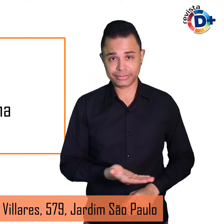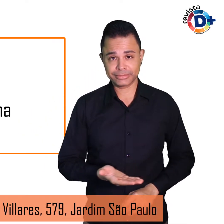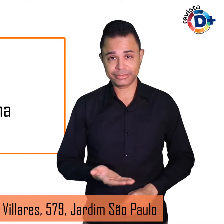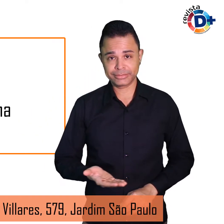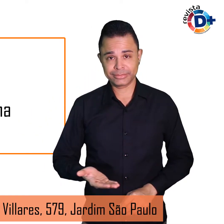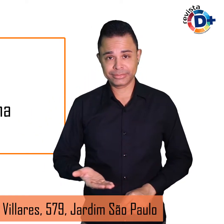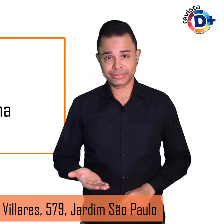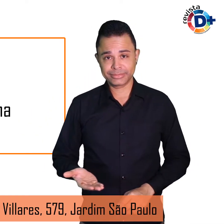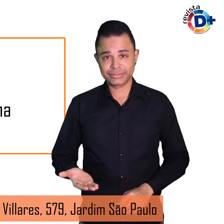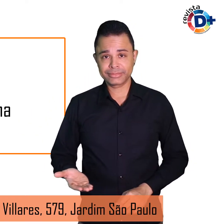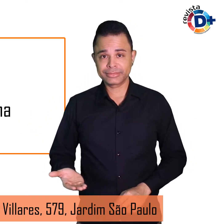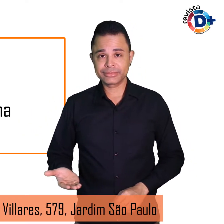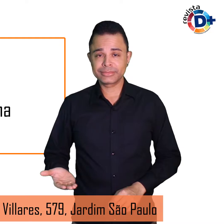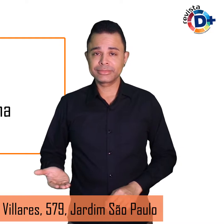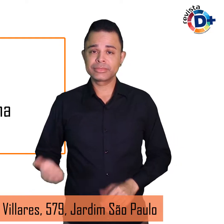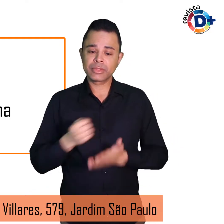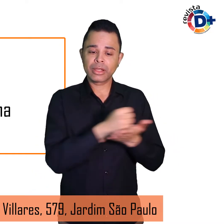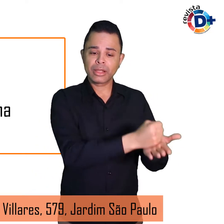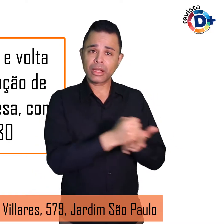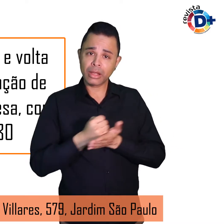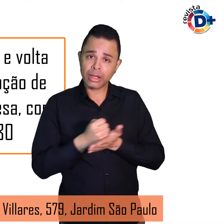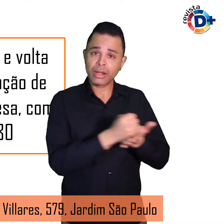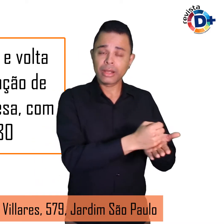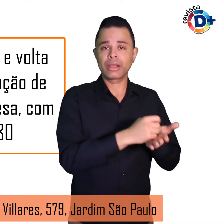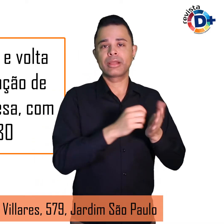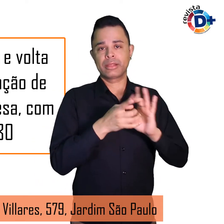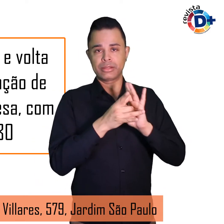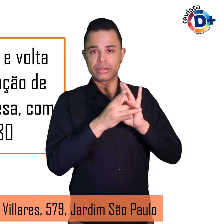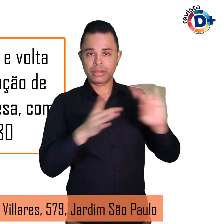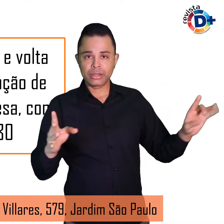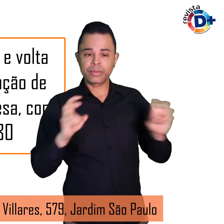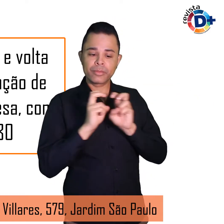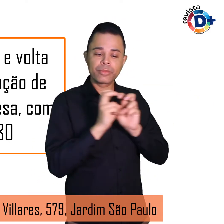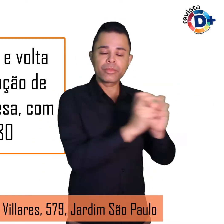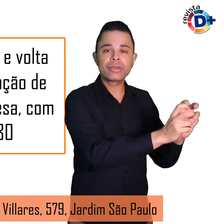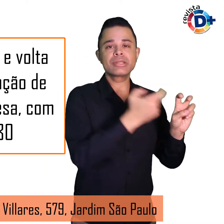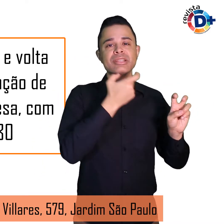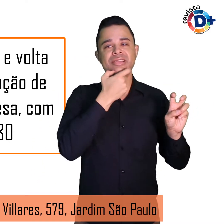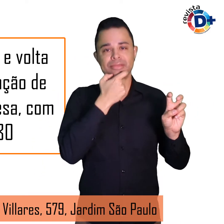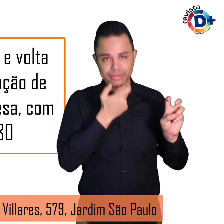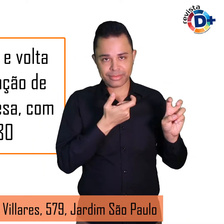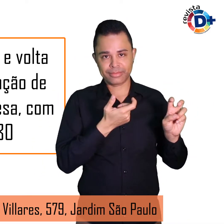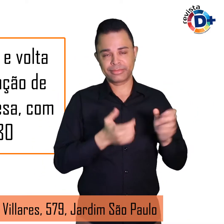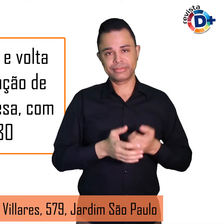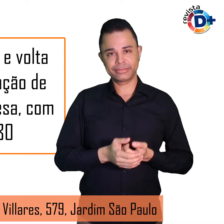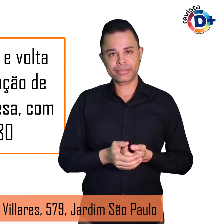Jardim, São Paulo. Transporte de ida e volta disponível na estação de metrô Parada Inglesa, com saída